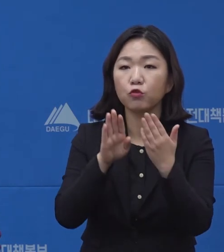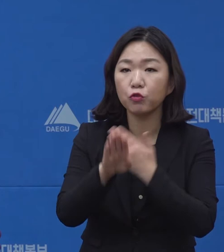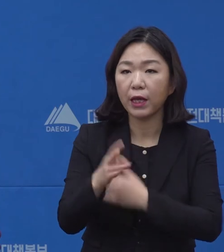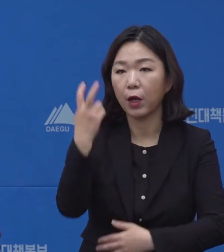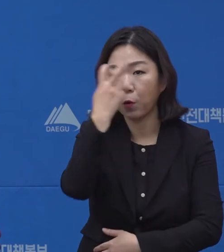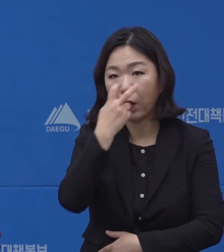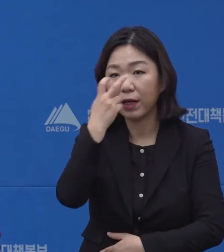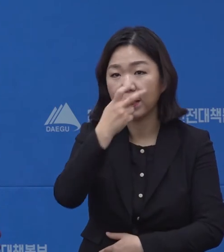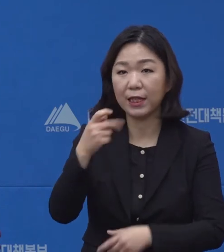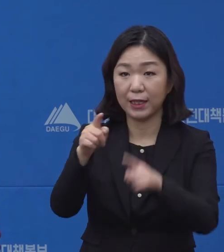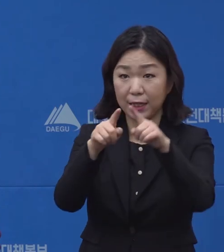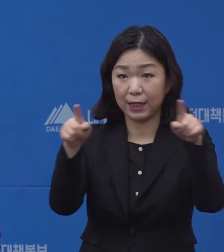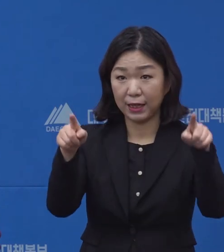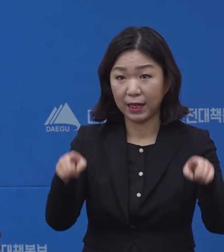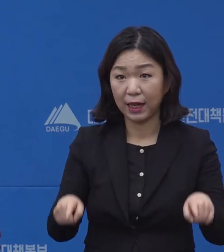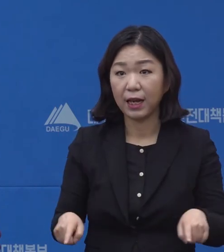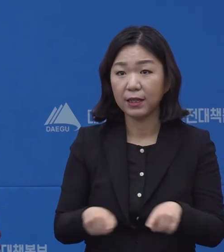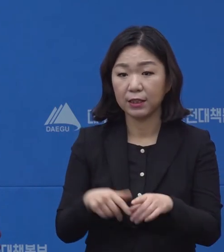카드에는